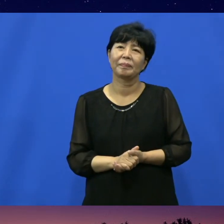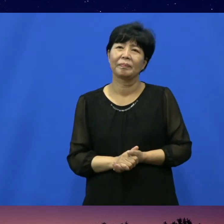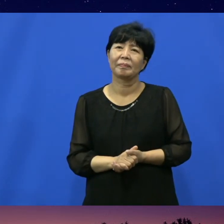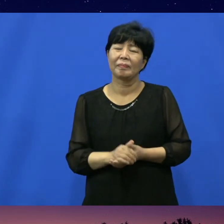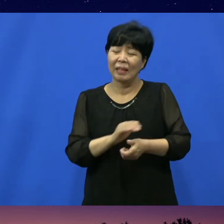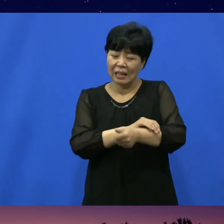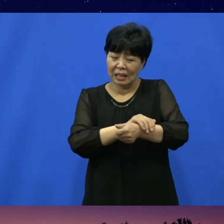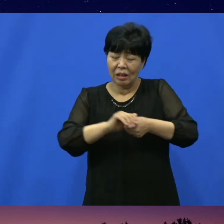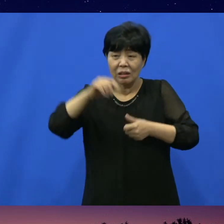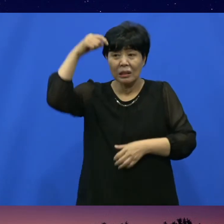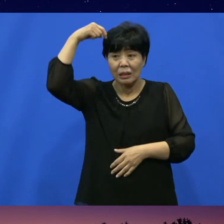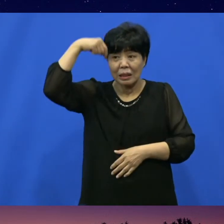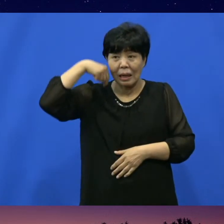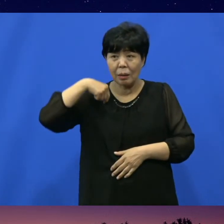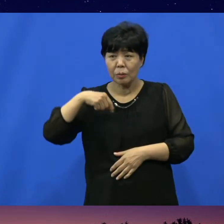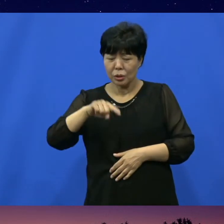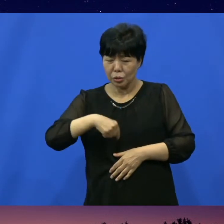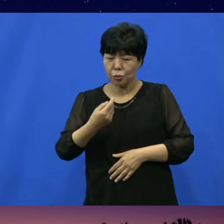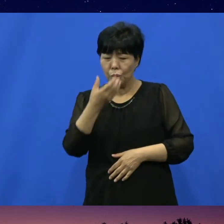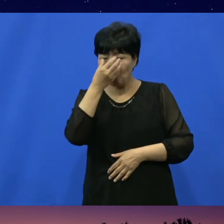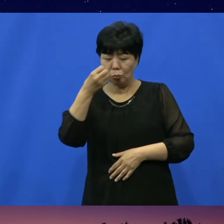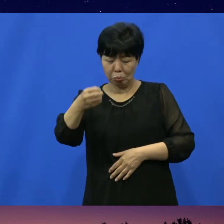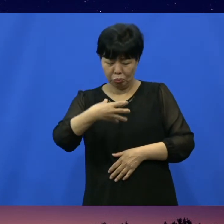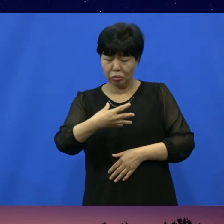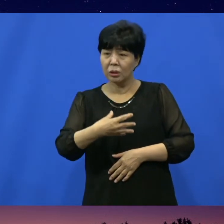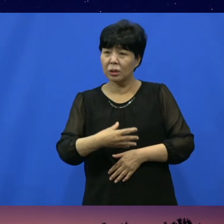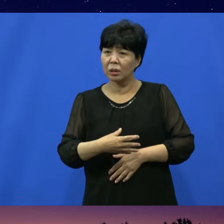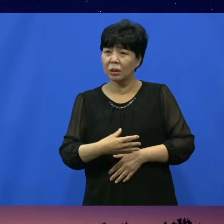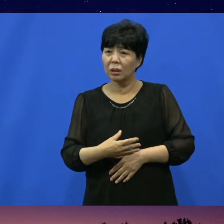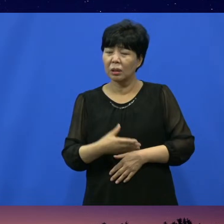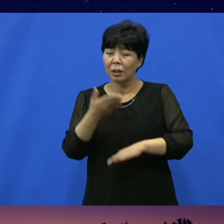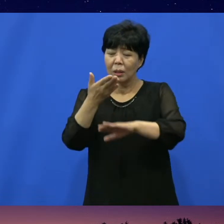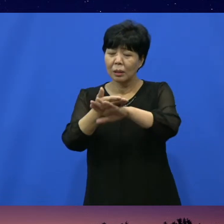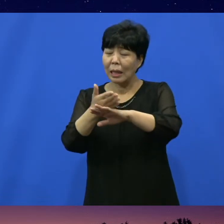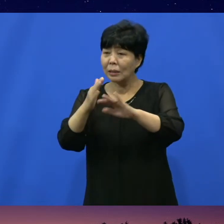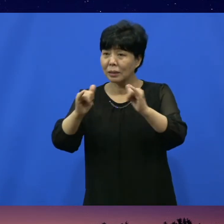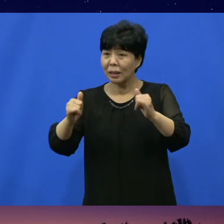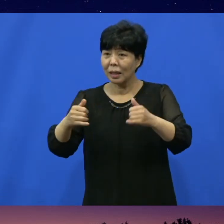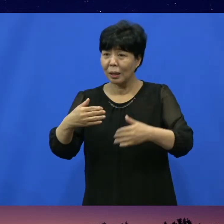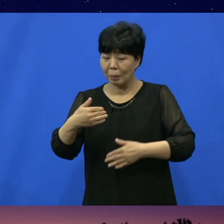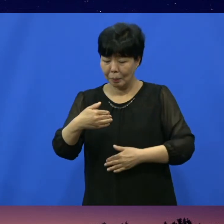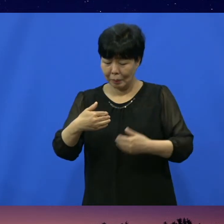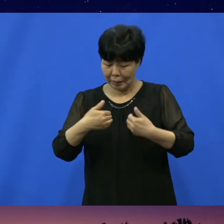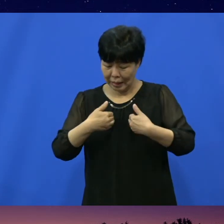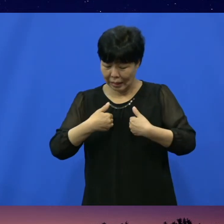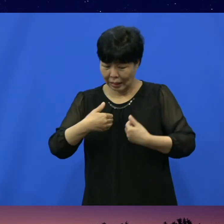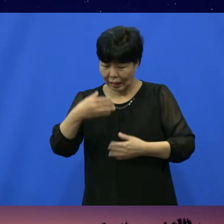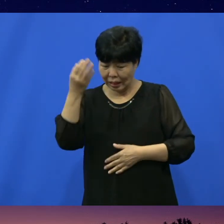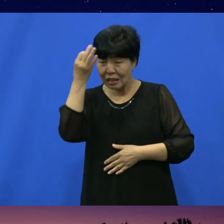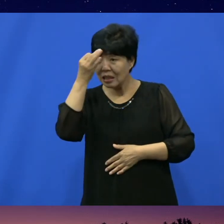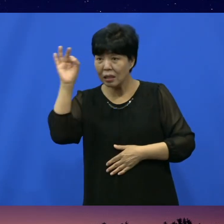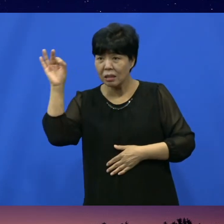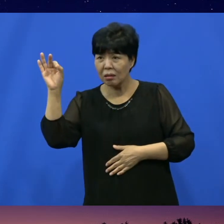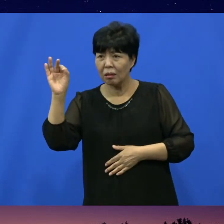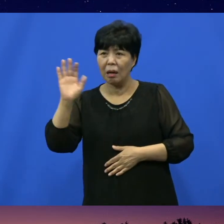열등감, 여러분, 내가 나를 무시하는데요, 내가 나를 무시하면 누가 나를 인정해줘요? 갈 곳 없어요.